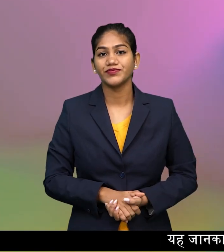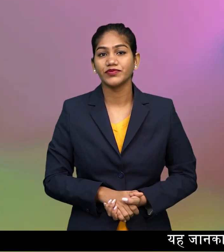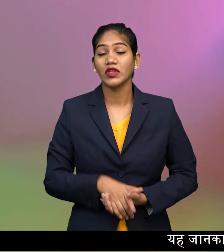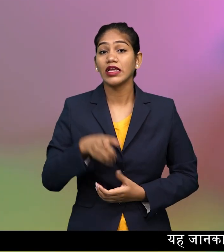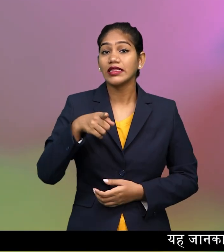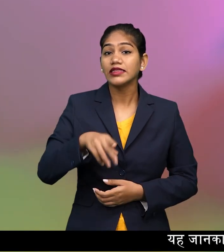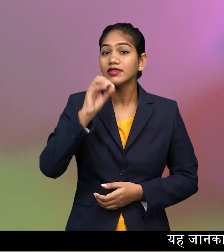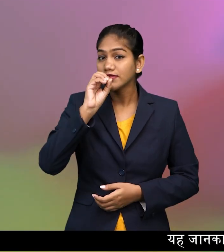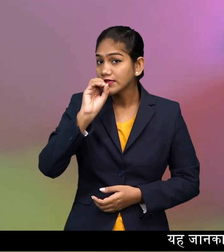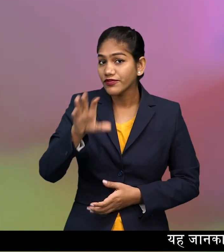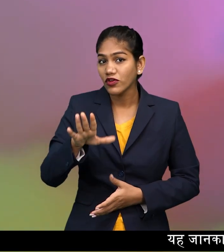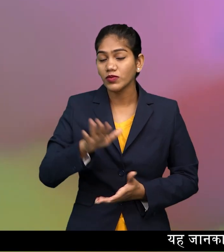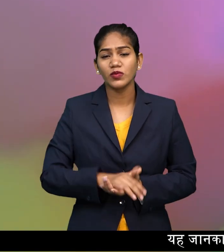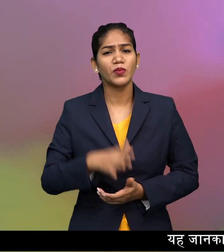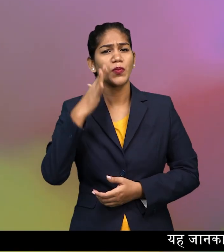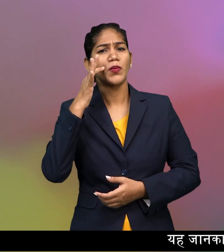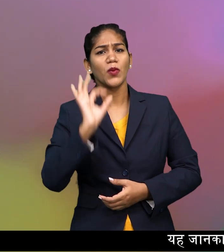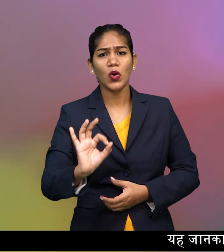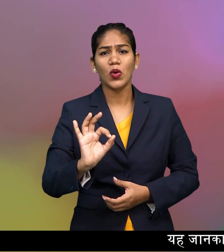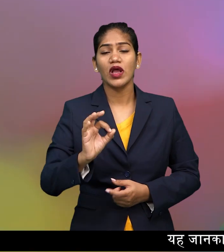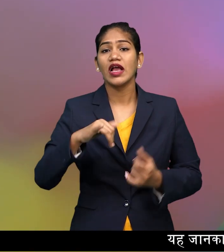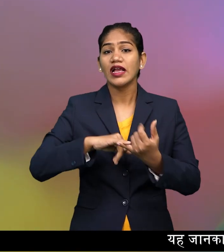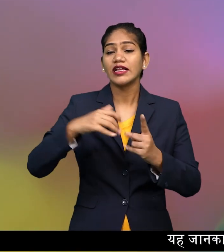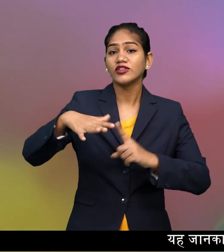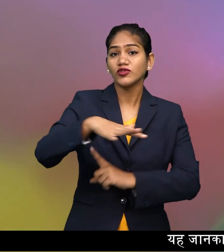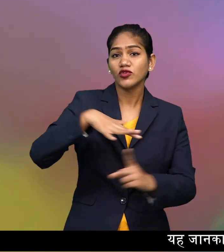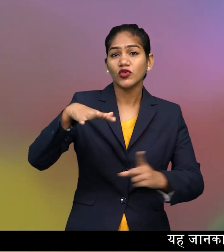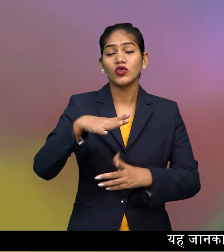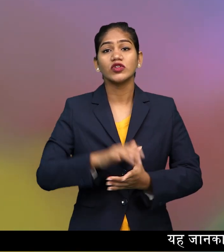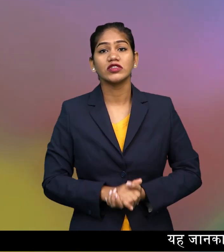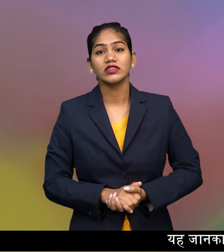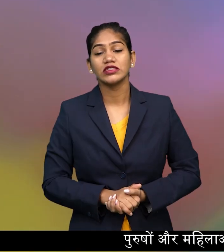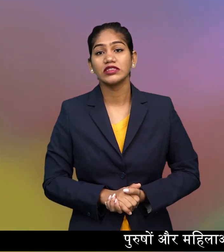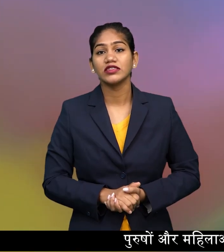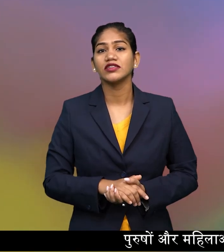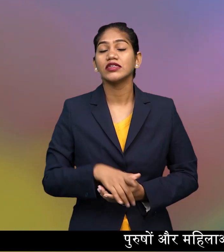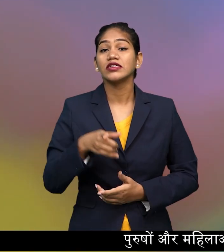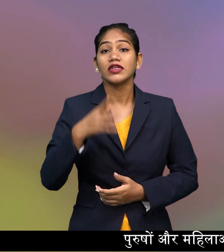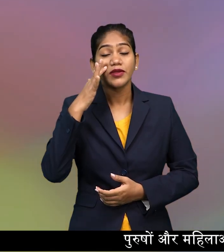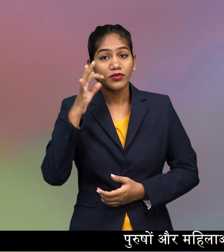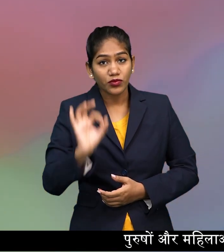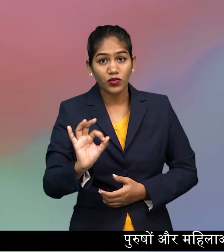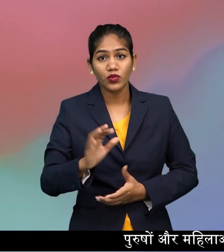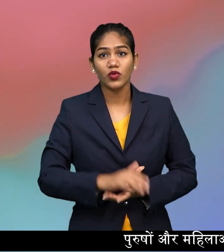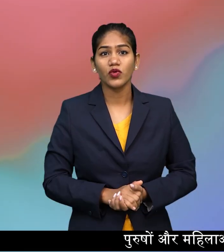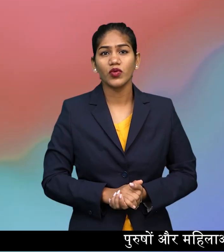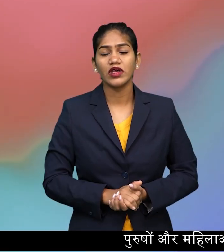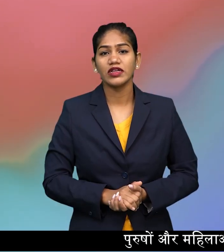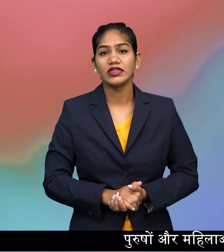यह जानकारी एक निश्चित समय में समाज में पुरुषों और महिलाओं के बीच समानता